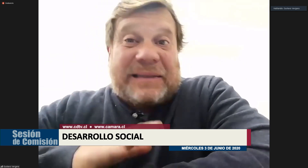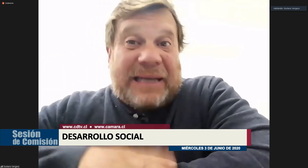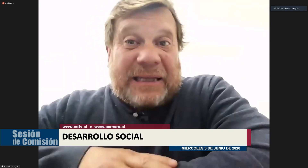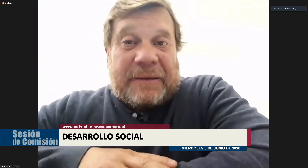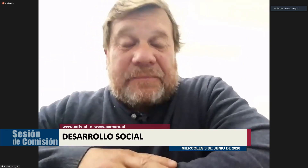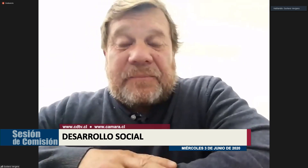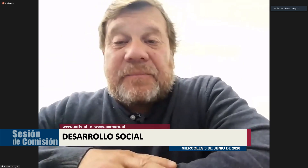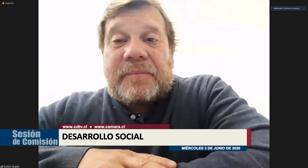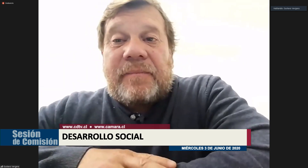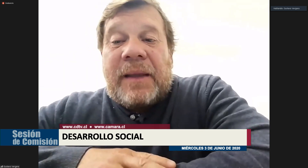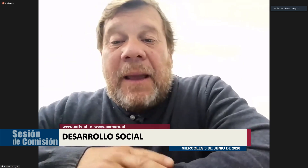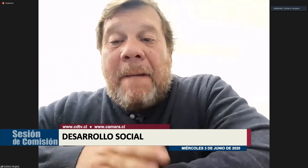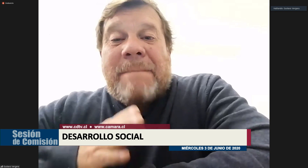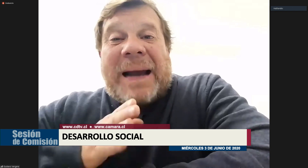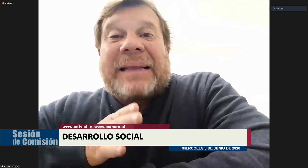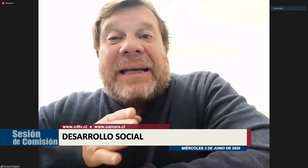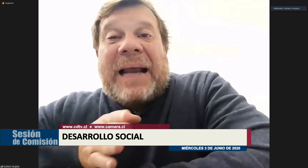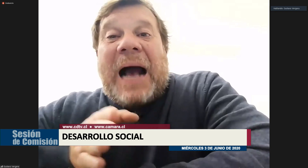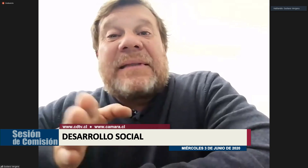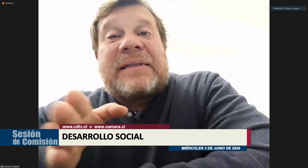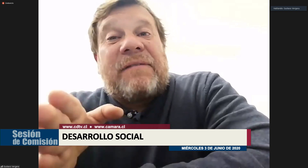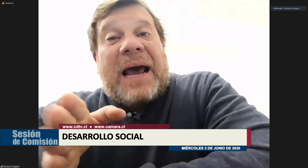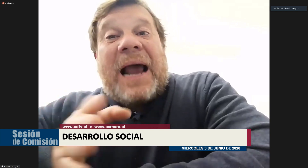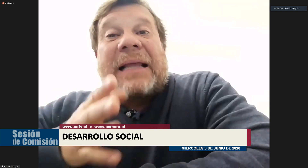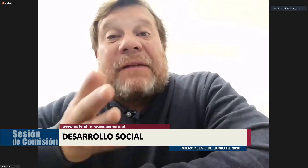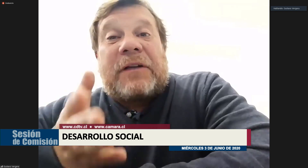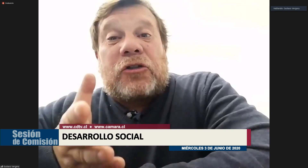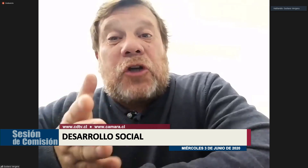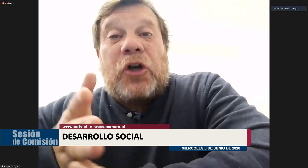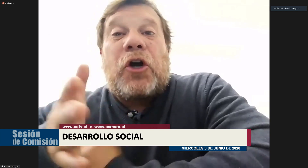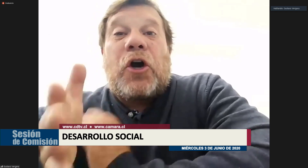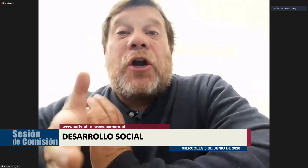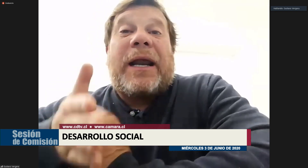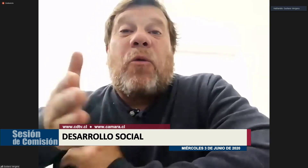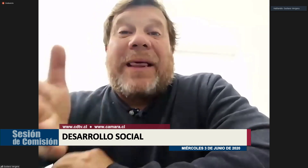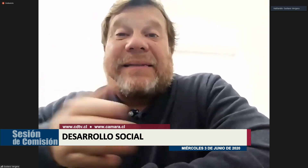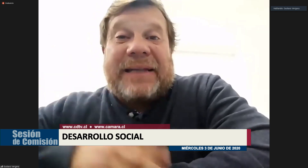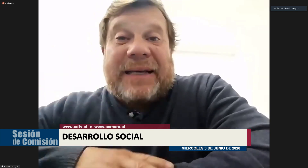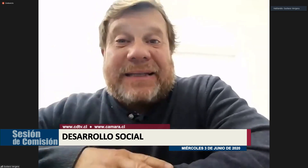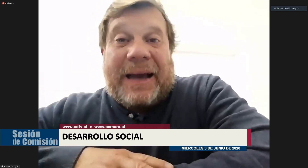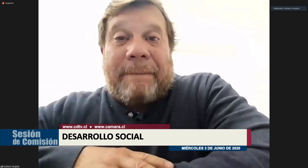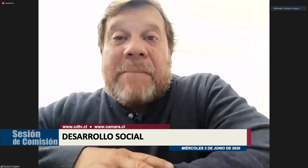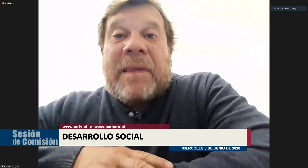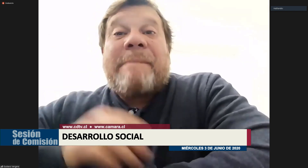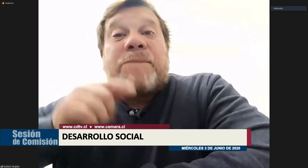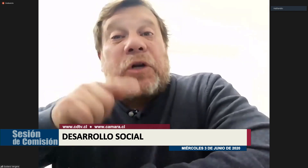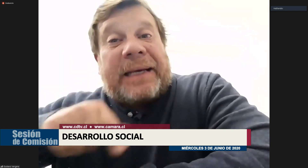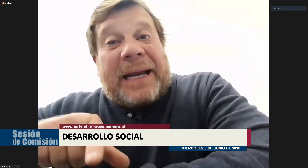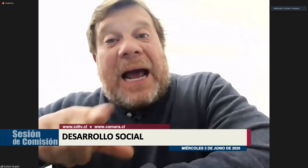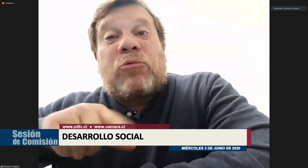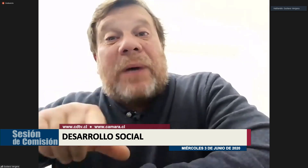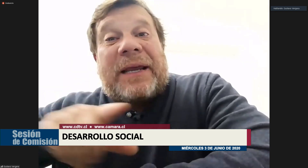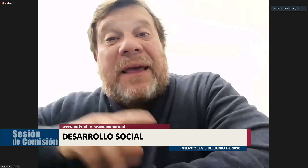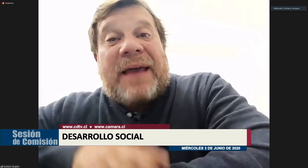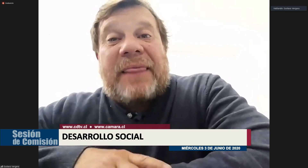2016-2017, para tener accesibilidad a la televisión con lengua de señas, porque en la actualidad